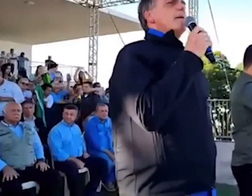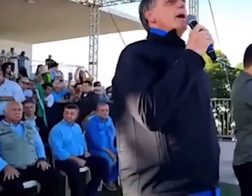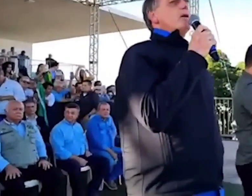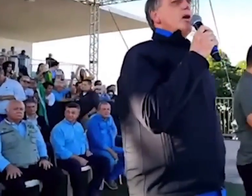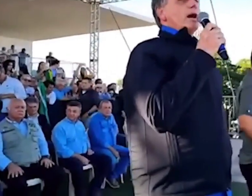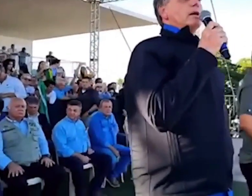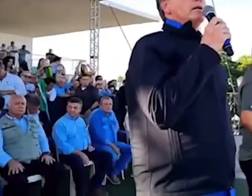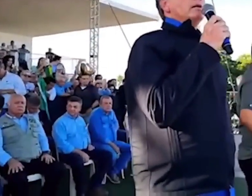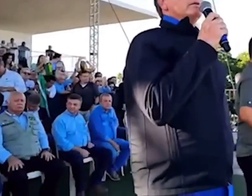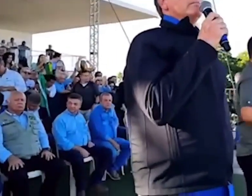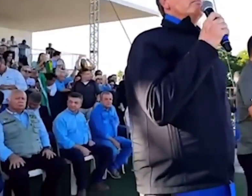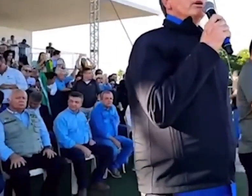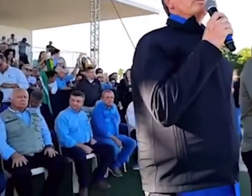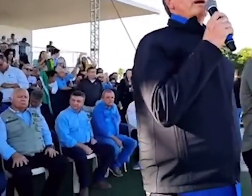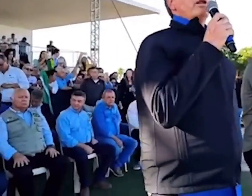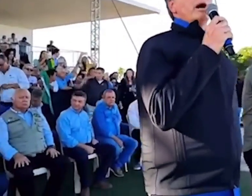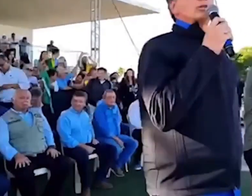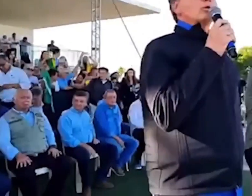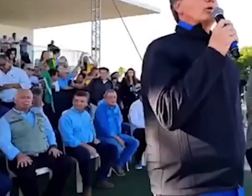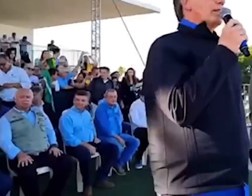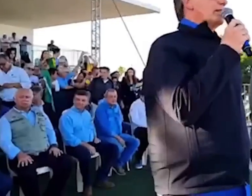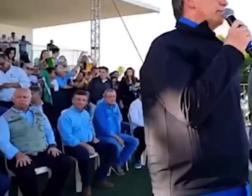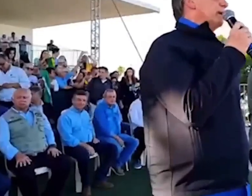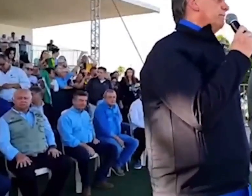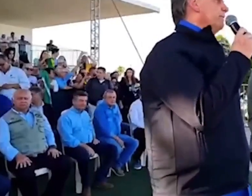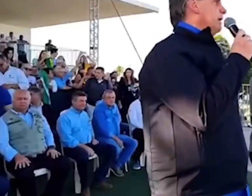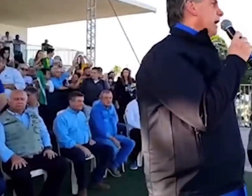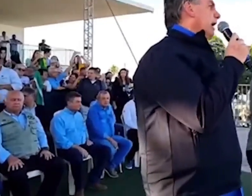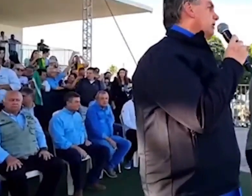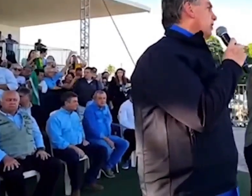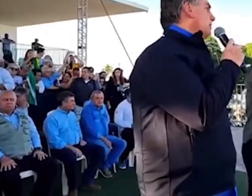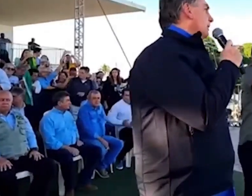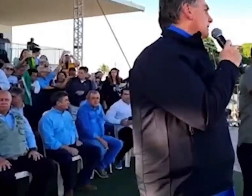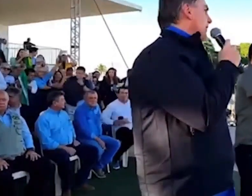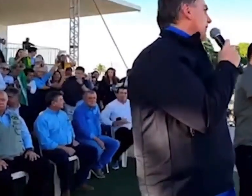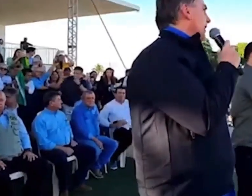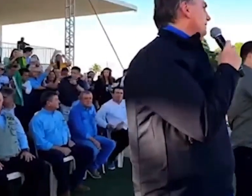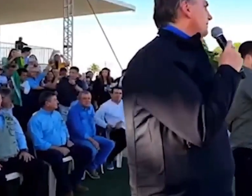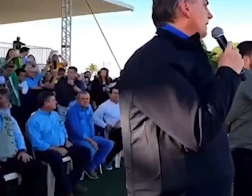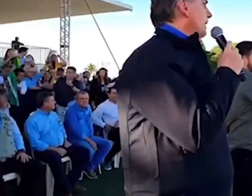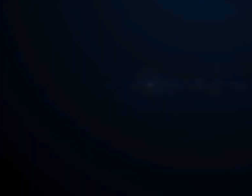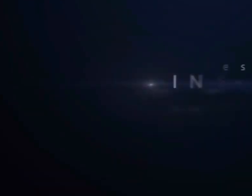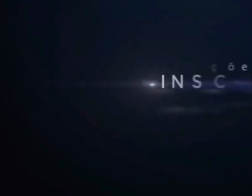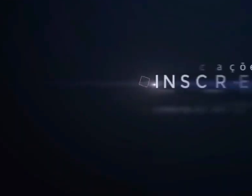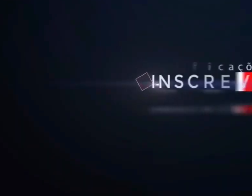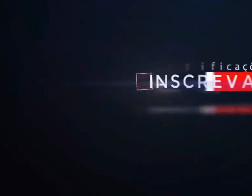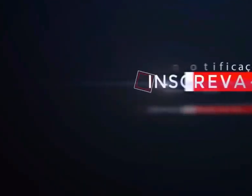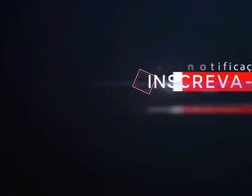maneira bem melhor, muito melhor do que eu recebi em 2019.